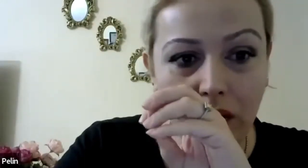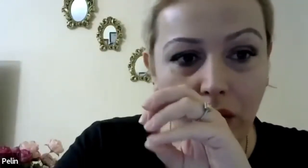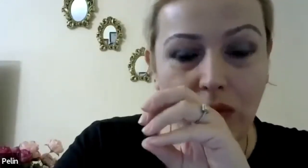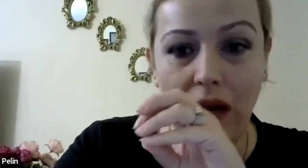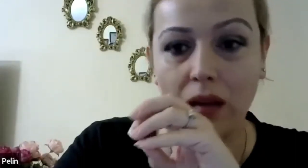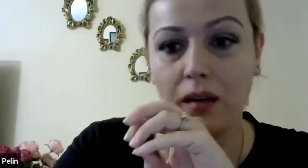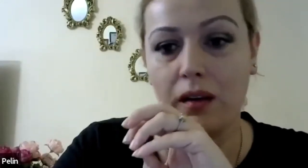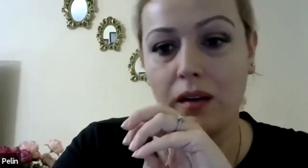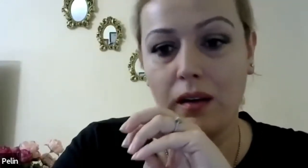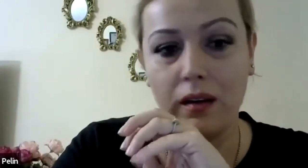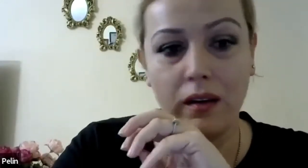Güzel.